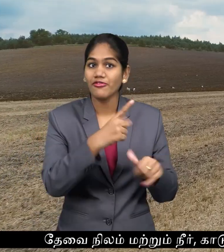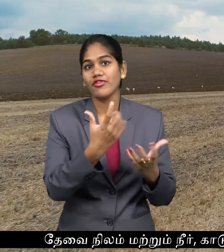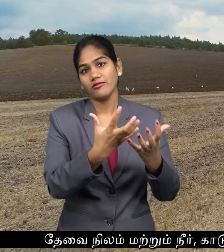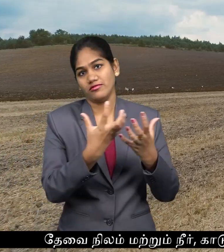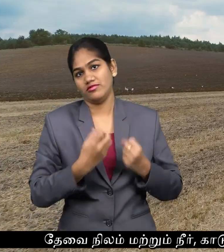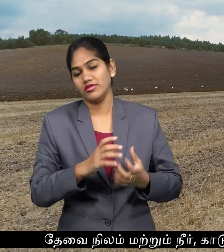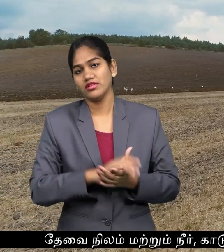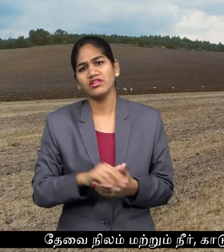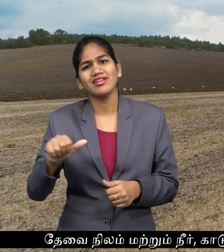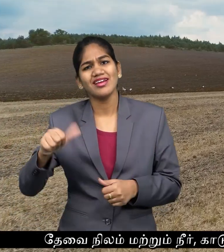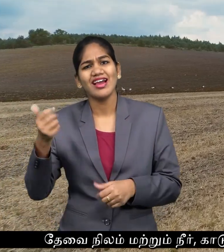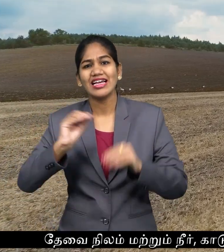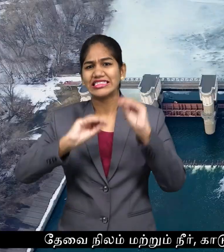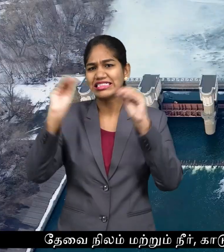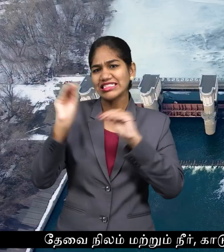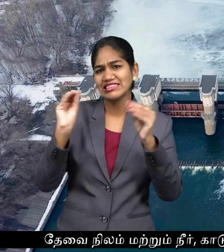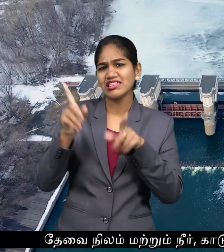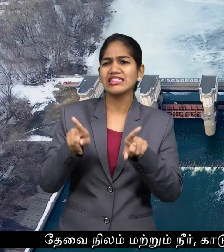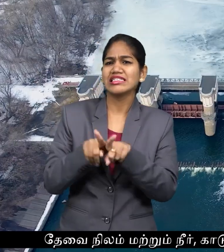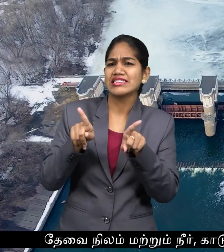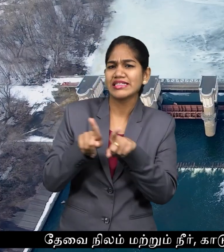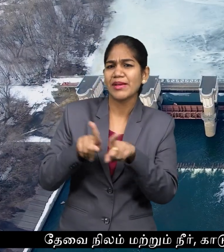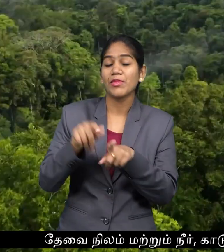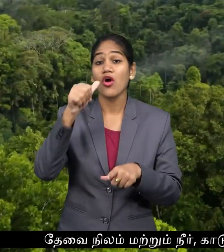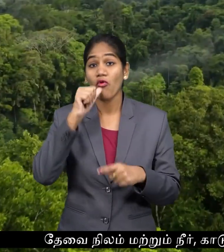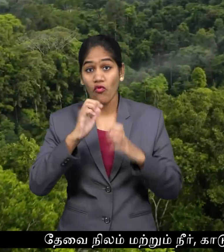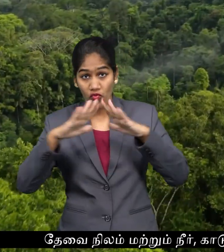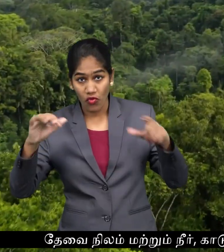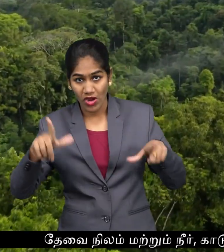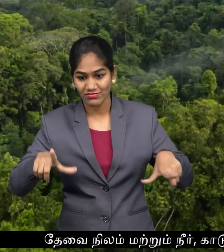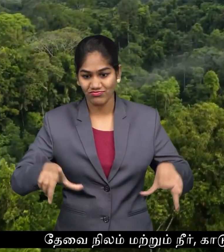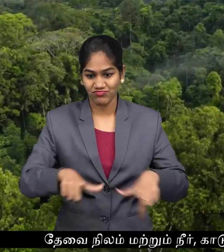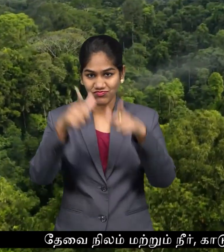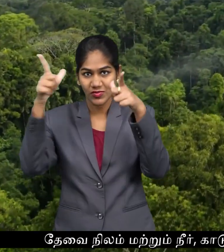காடுகள், கனிமங்கள் போன்ற பிற வளங்கள்.